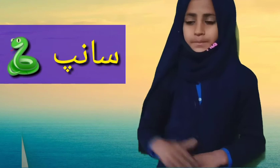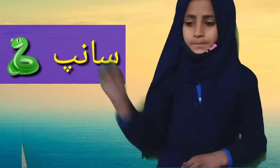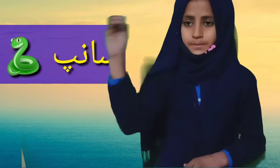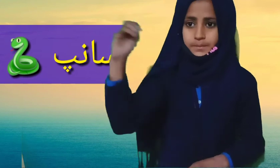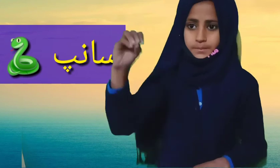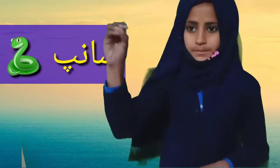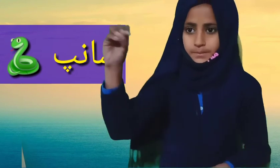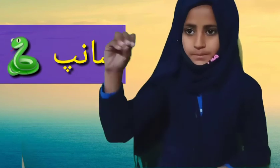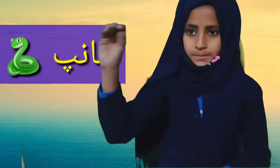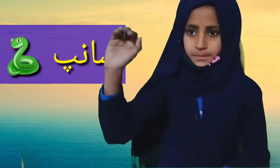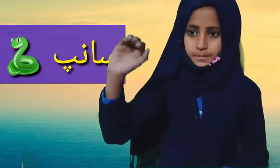सांप